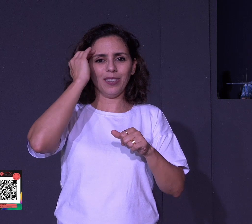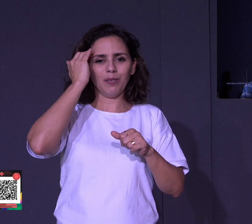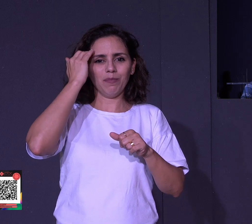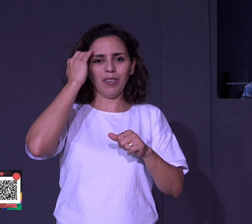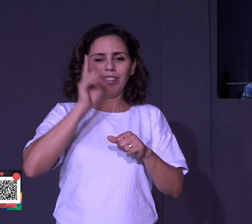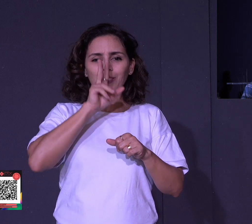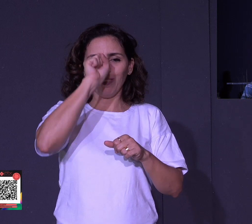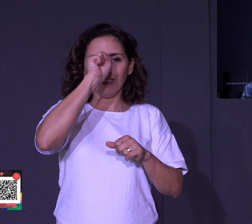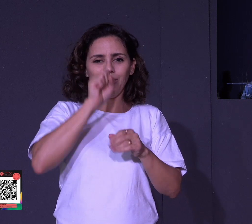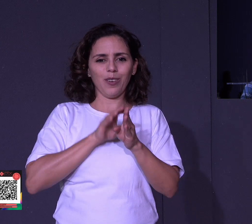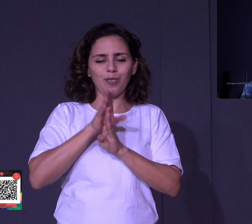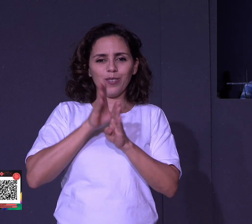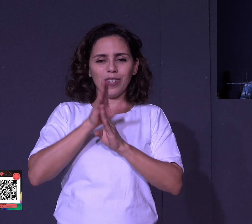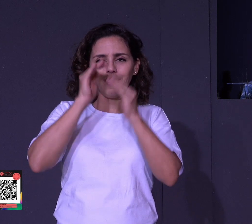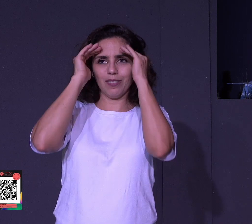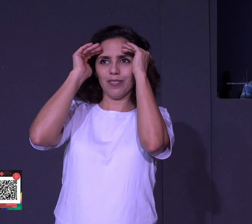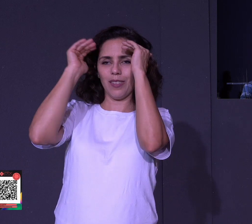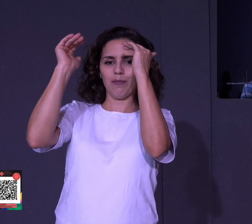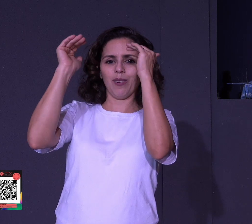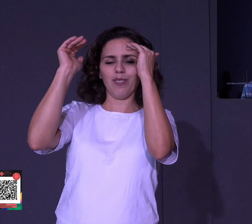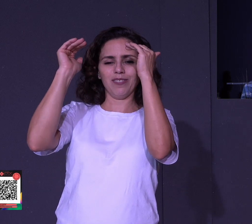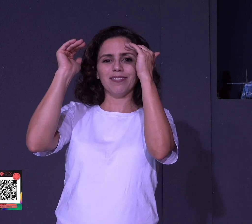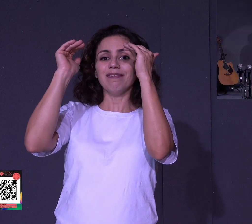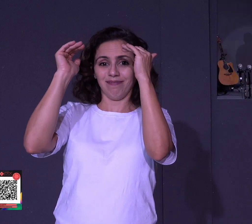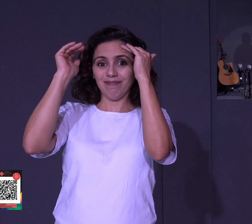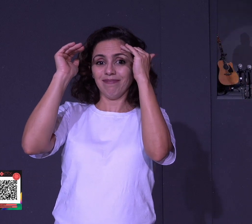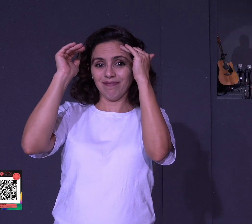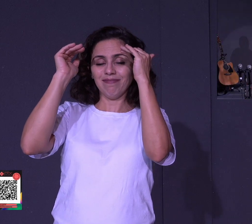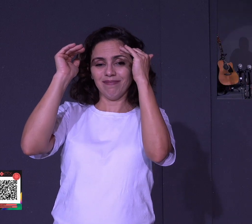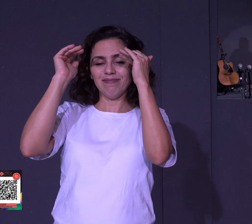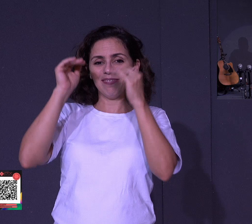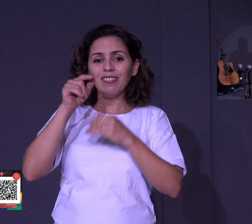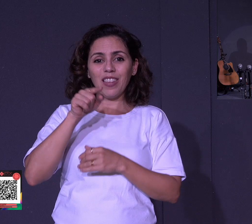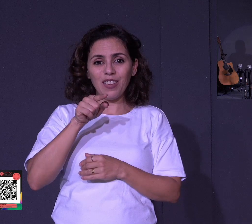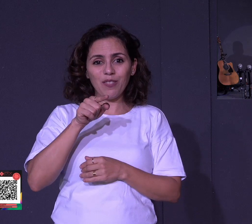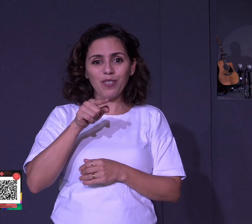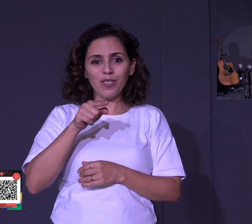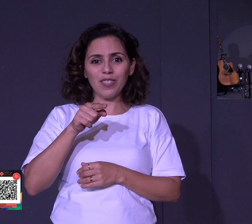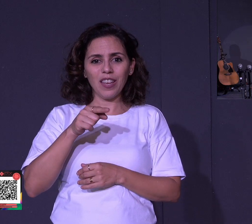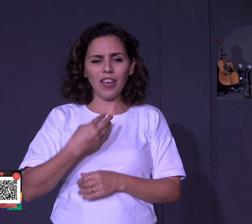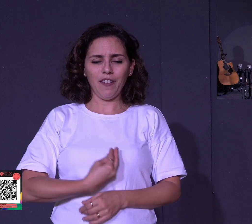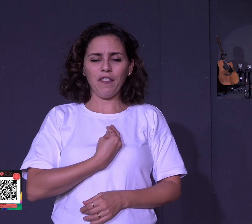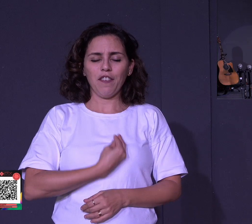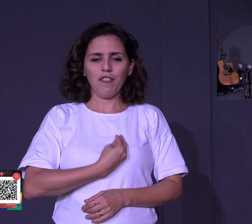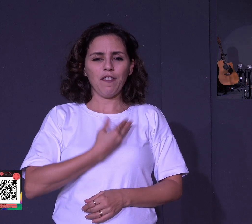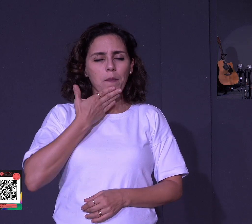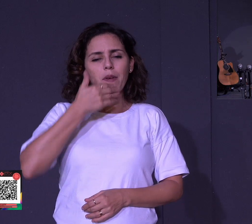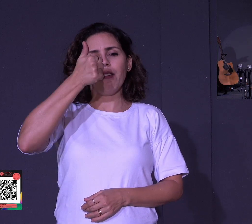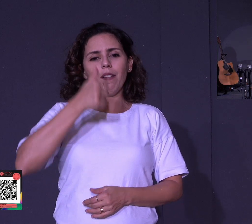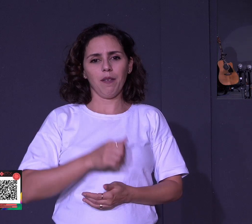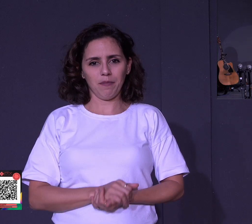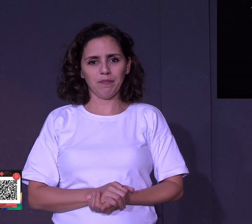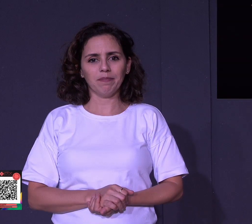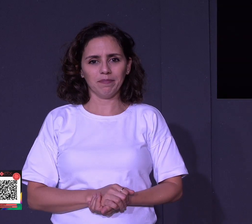conselho, temor, bem. Você não vai viver a maldar as pessoas. Você tem a